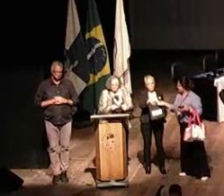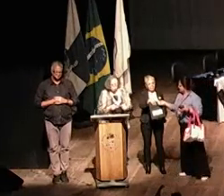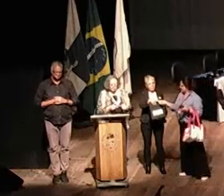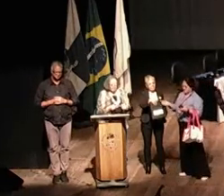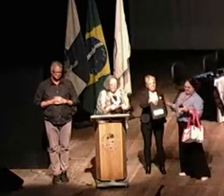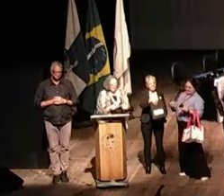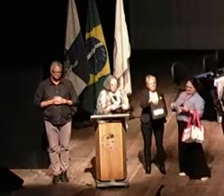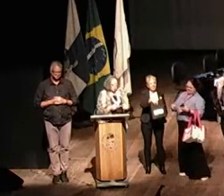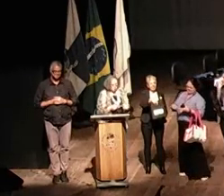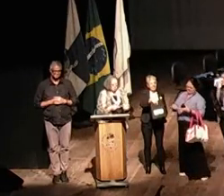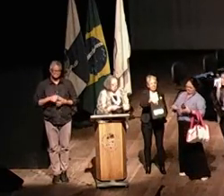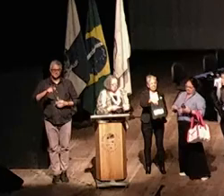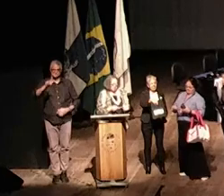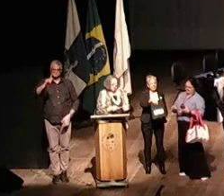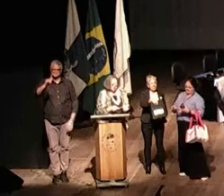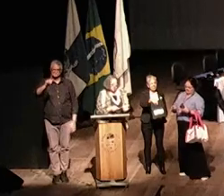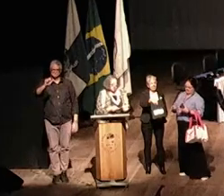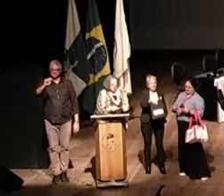Gabriela